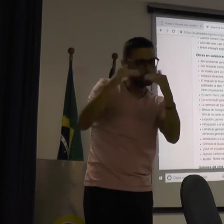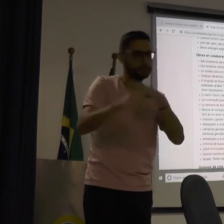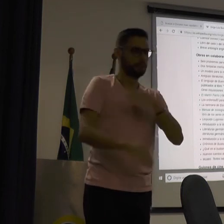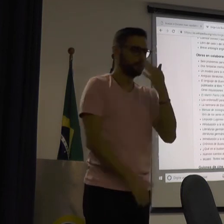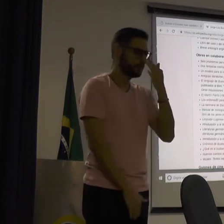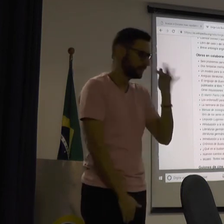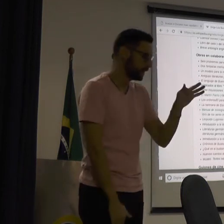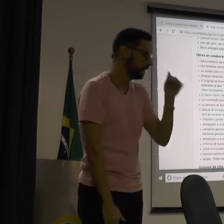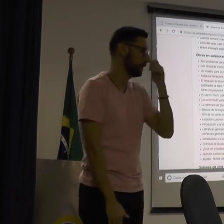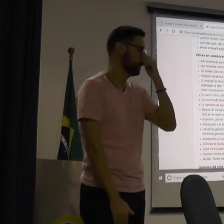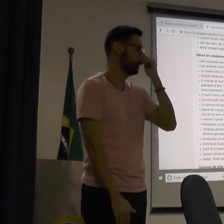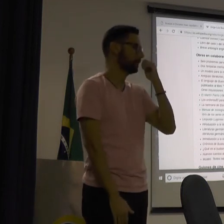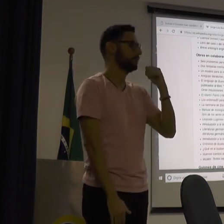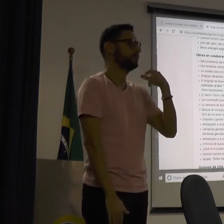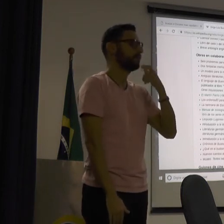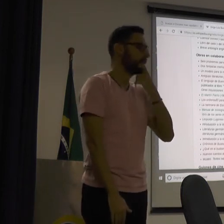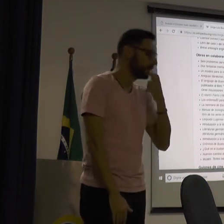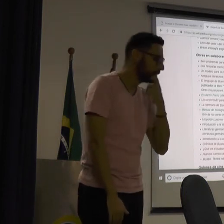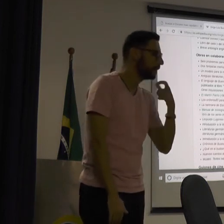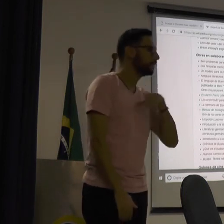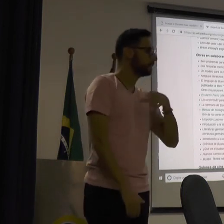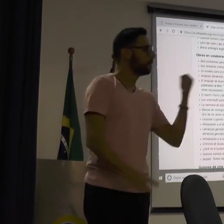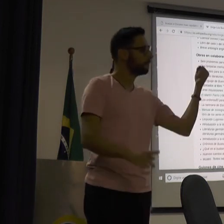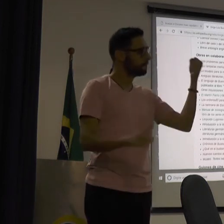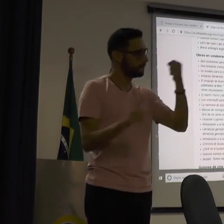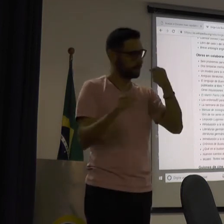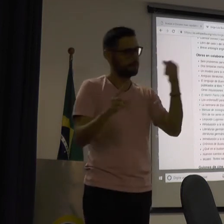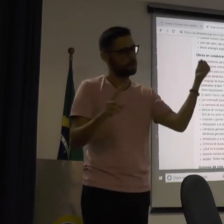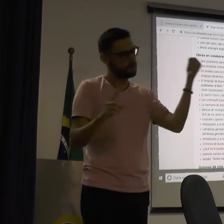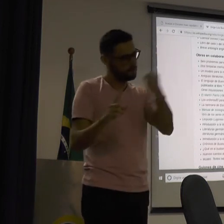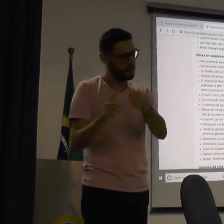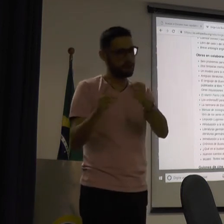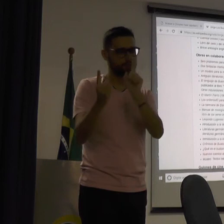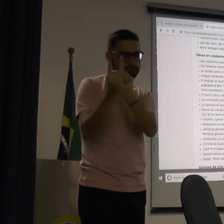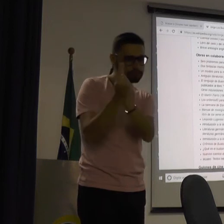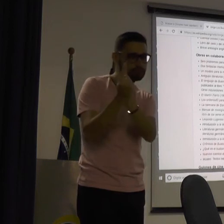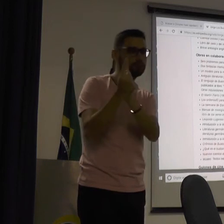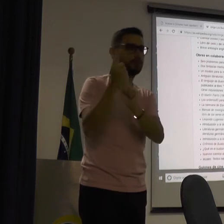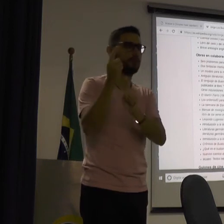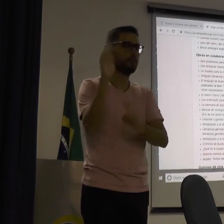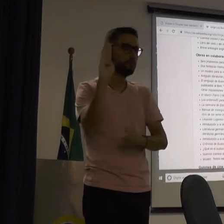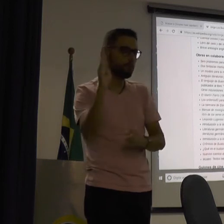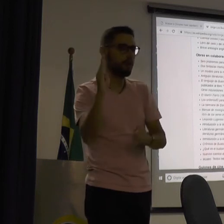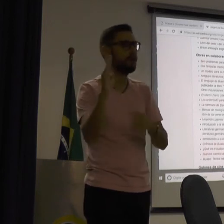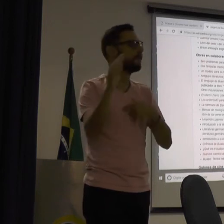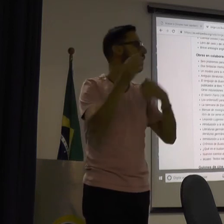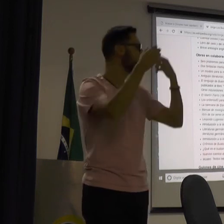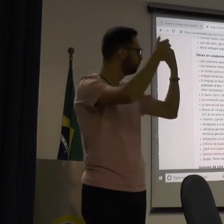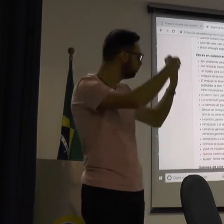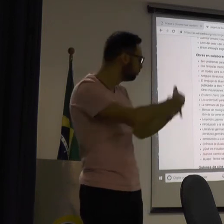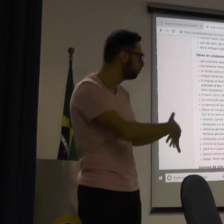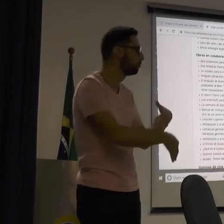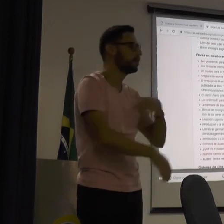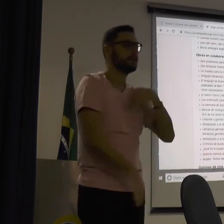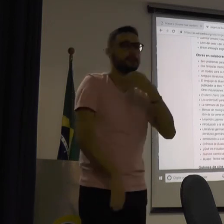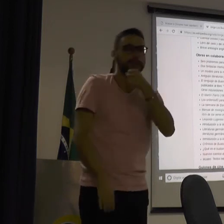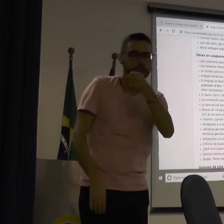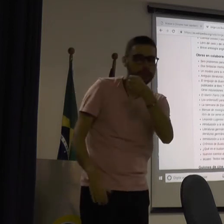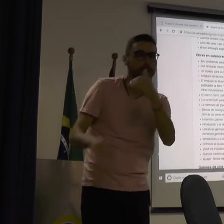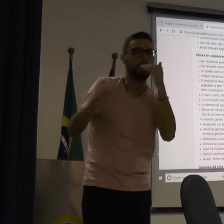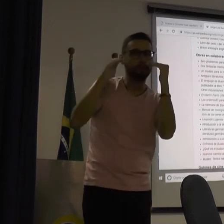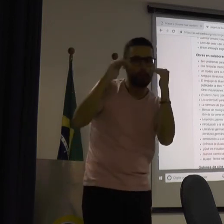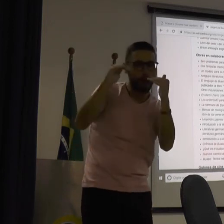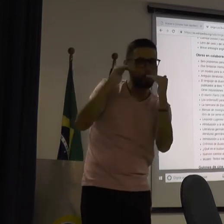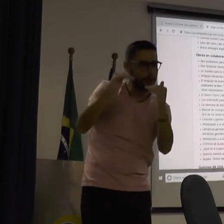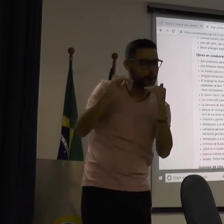vários fizeram. São entrevistas fantásticas. E o Borges fala coisas assim: então o senhor, papá, o que